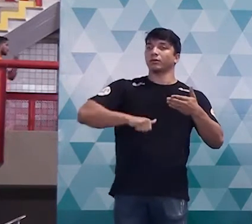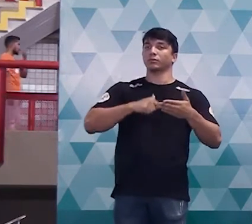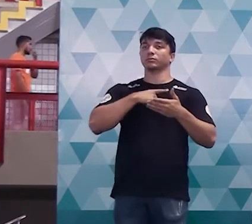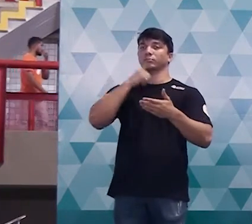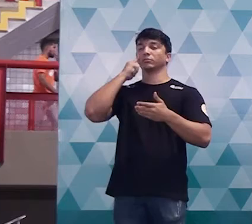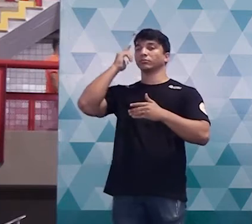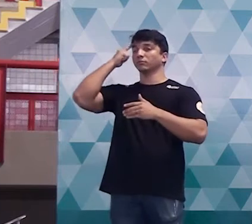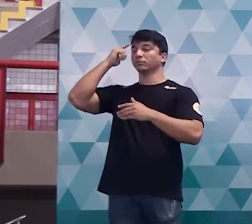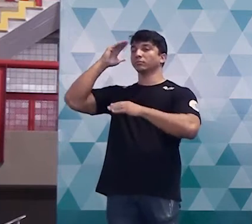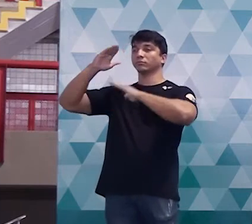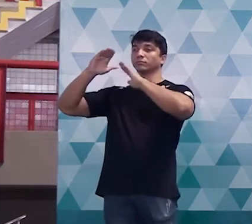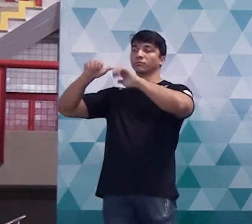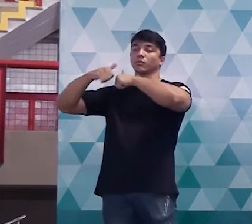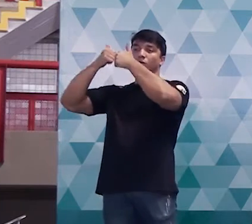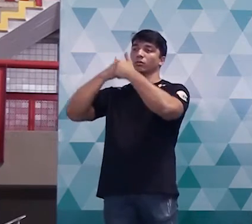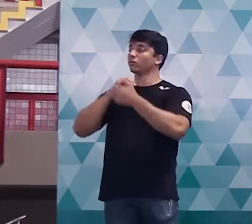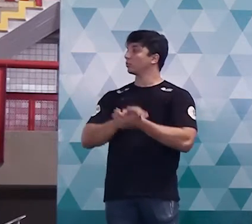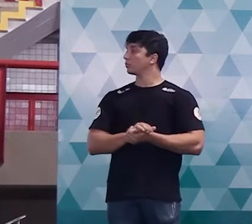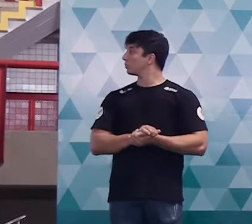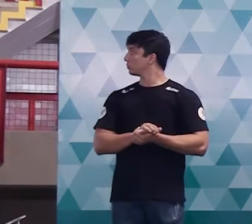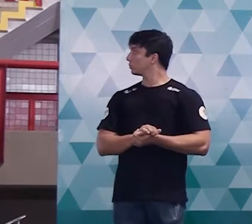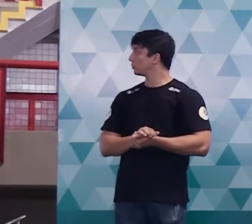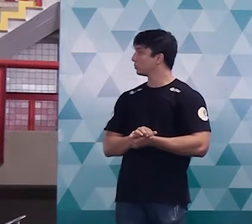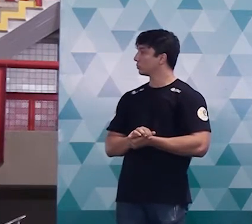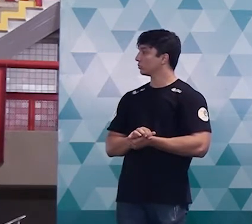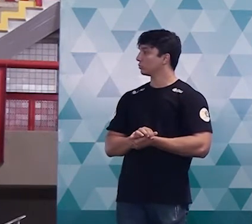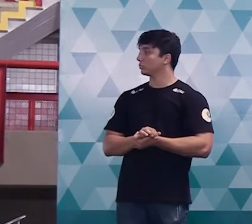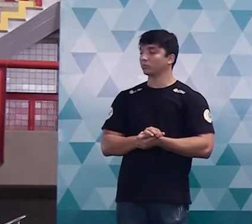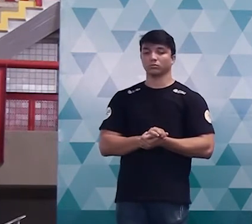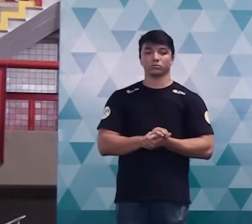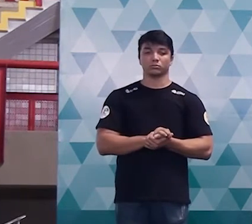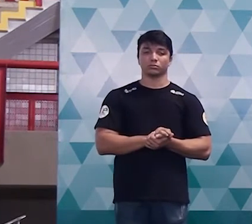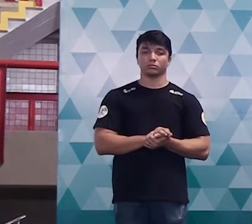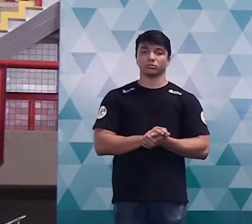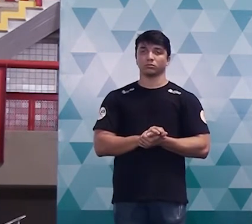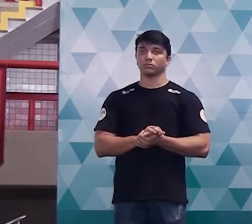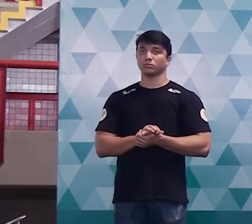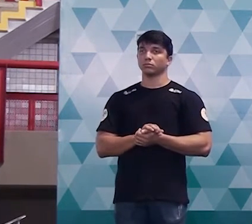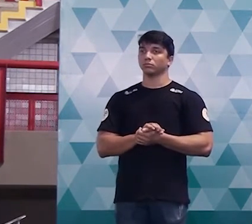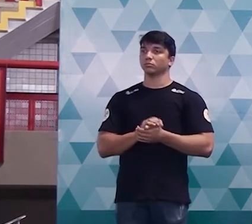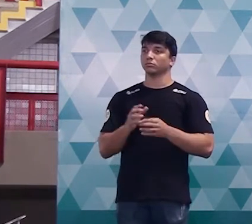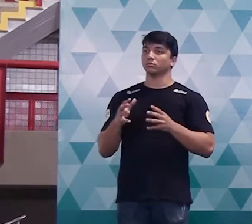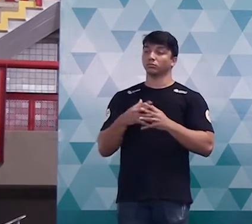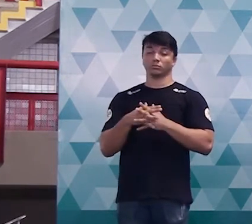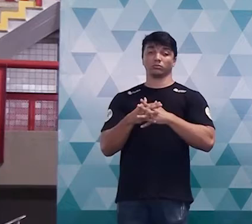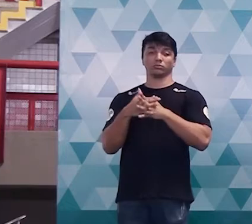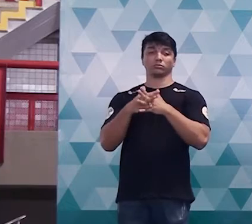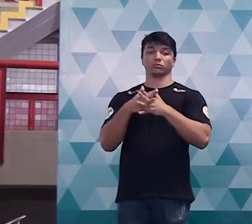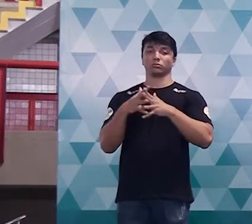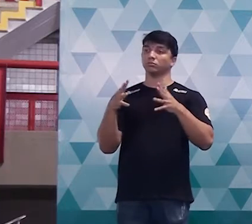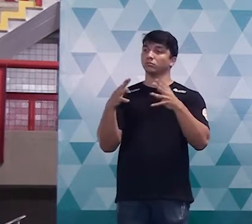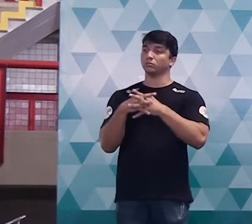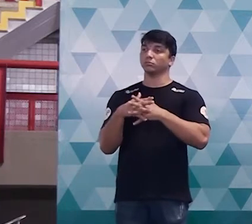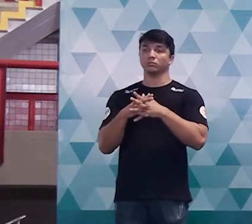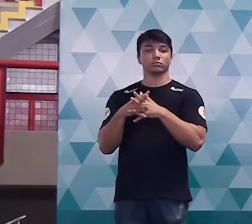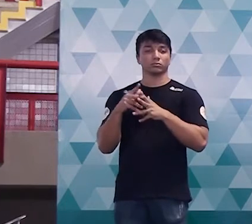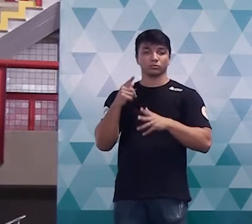desenvolver o raciocínio. Como é que tá aí para ver esse? Foi o Corra Novo lá que tu mandaste, né?